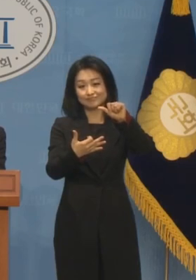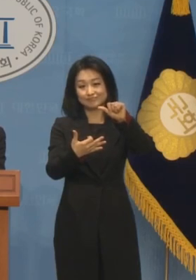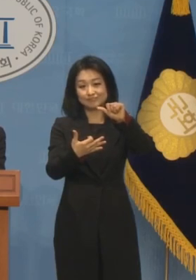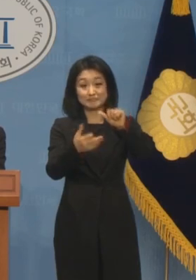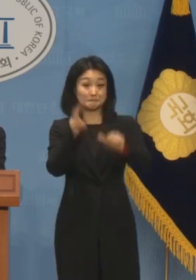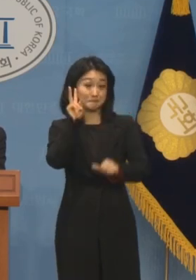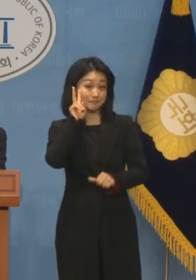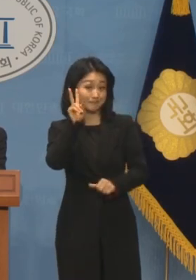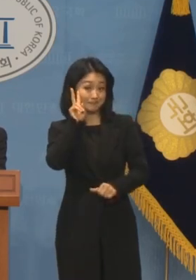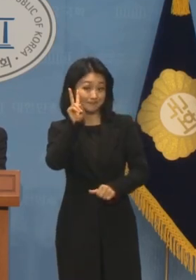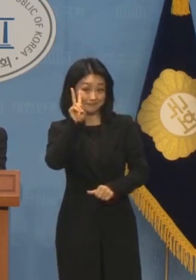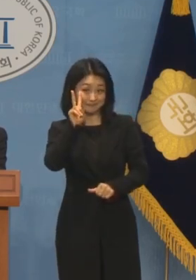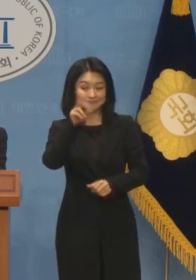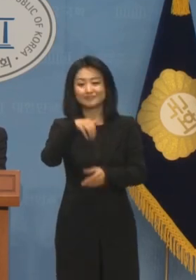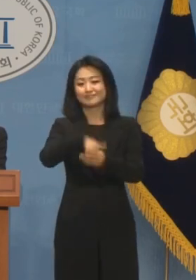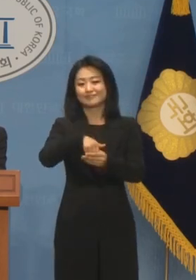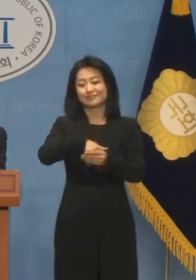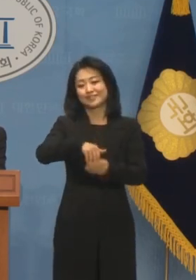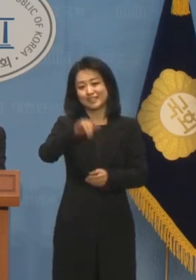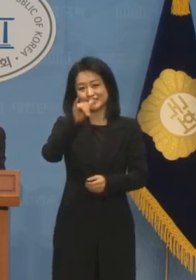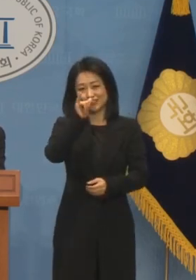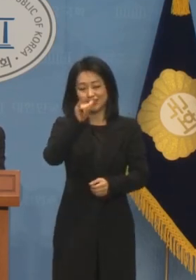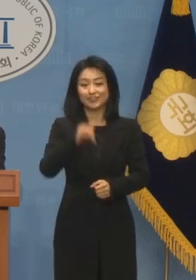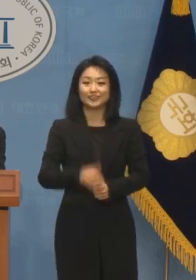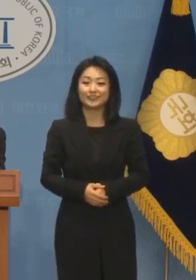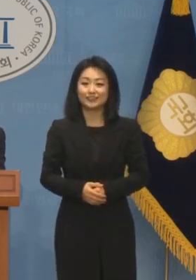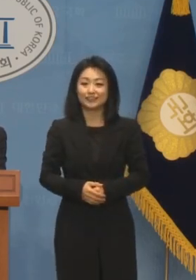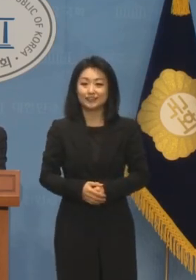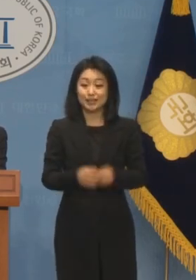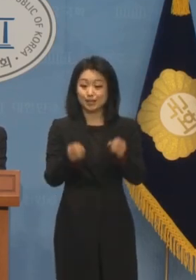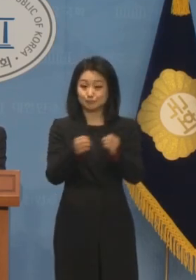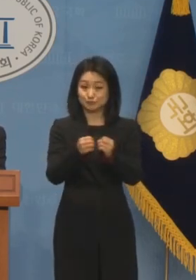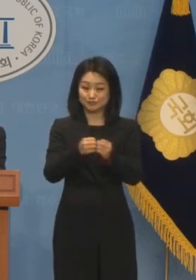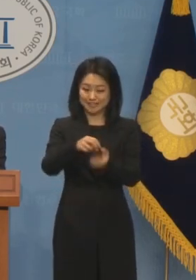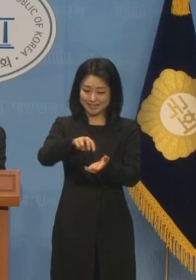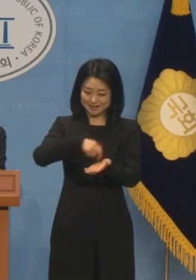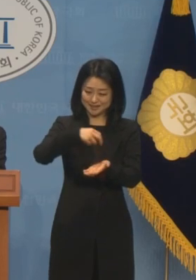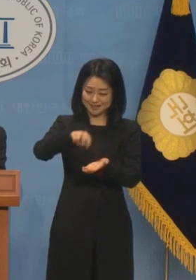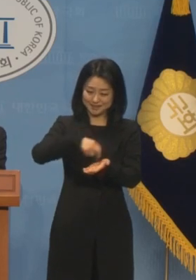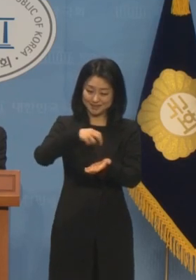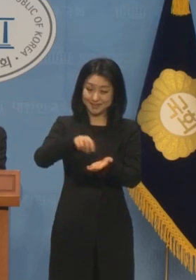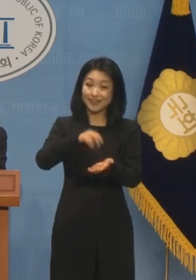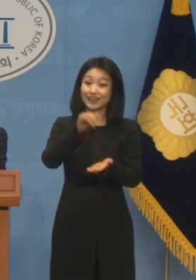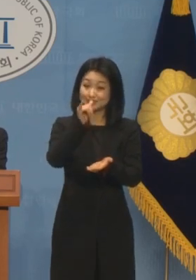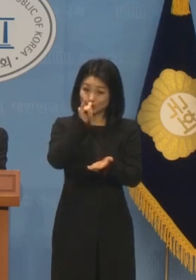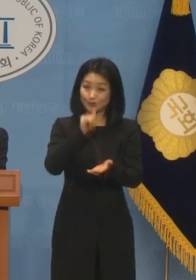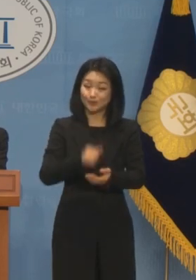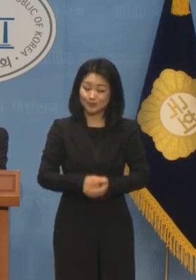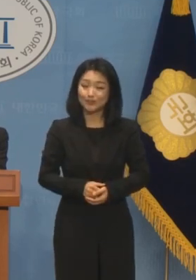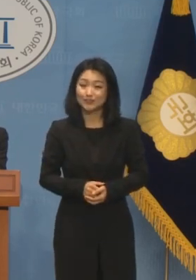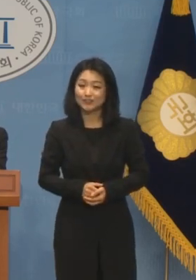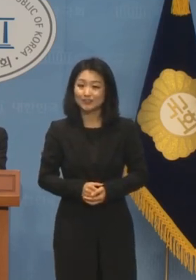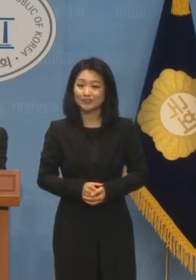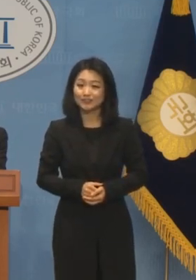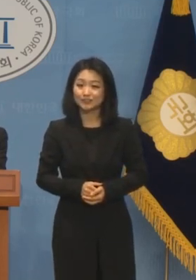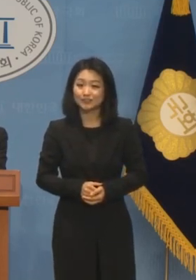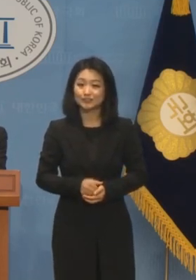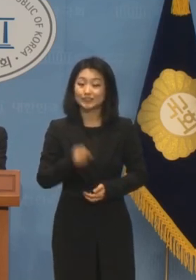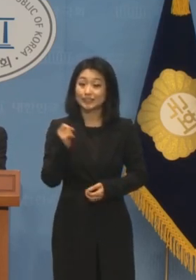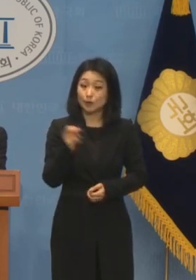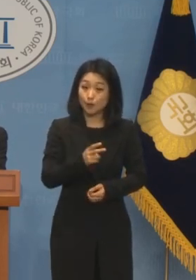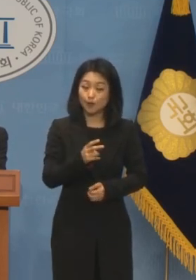이틀 뒤입니다. 지금도 문자로 발송이 되고 있는 중입니다.